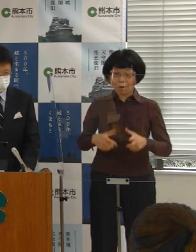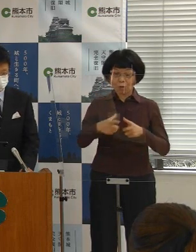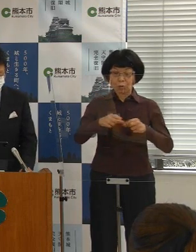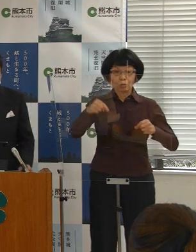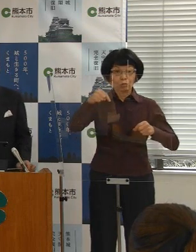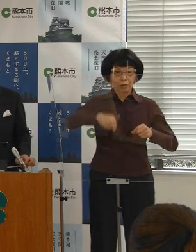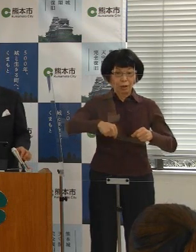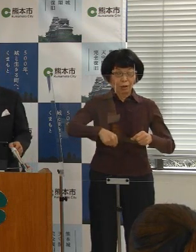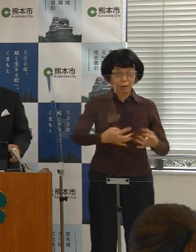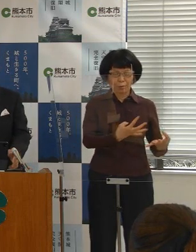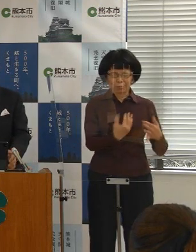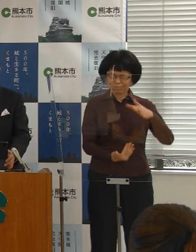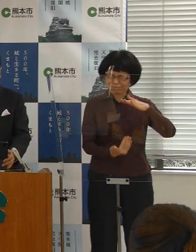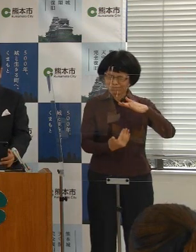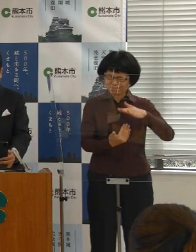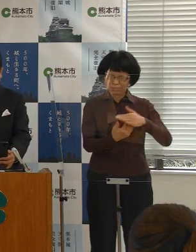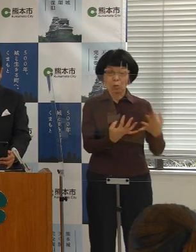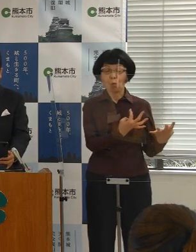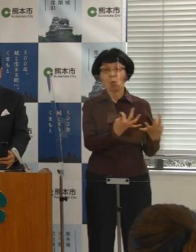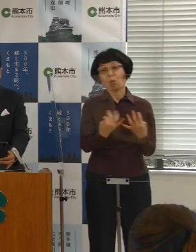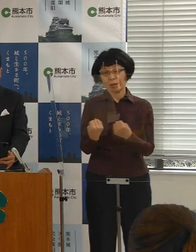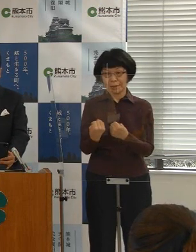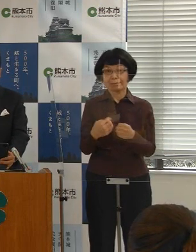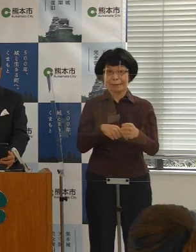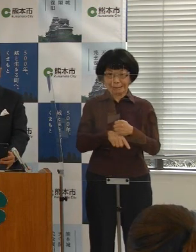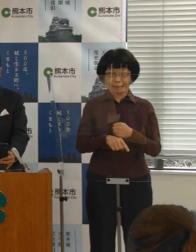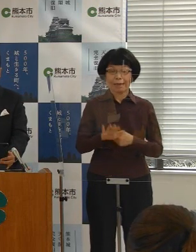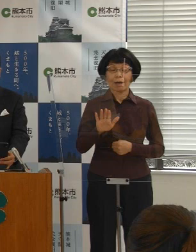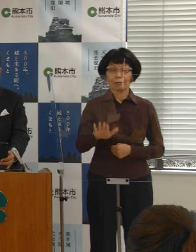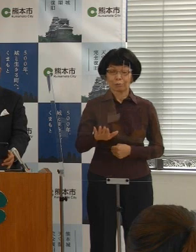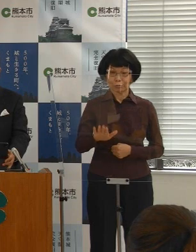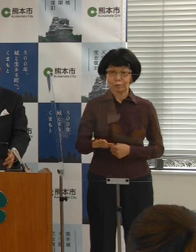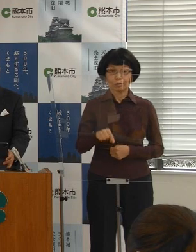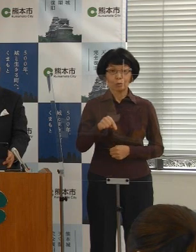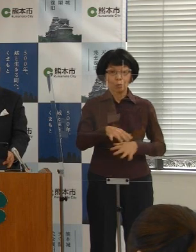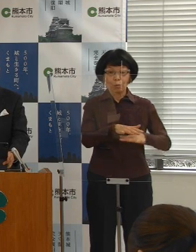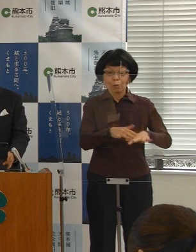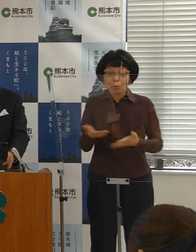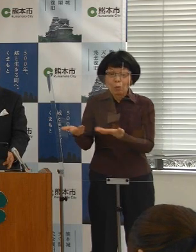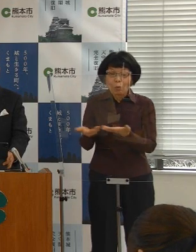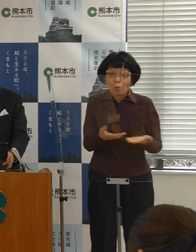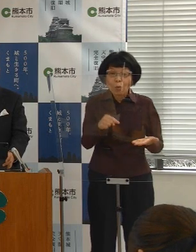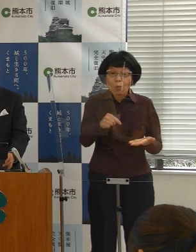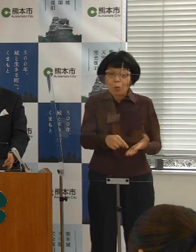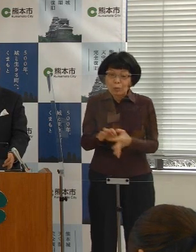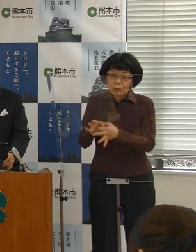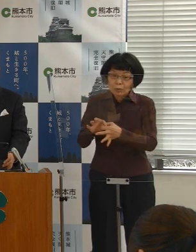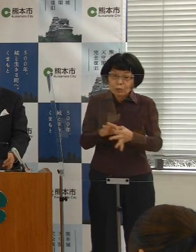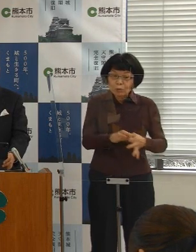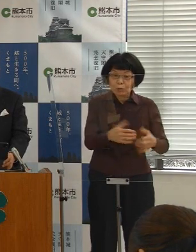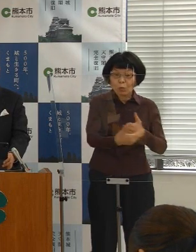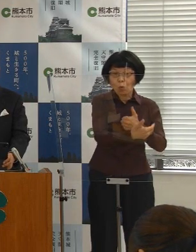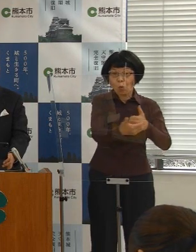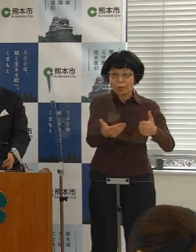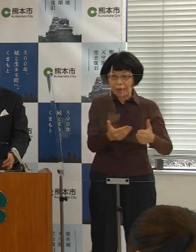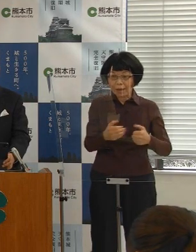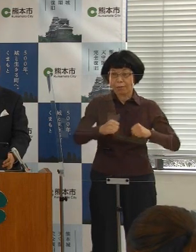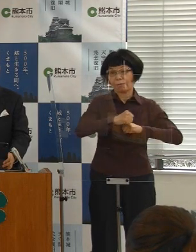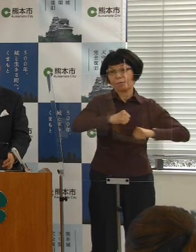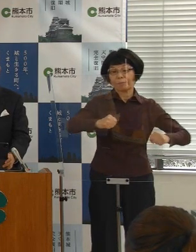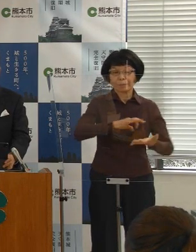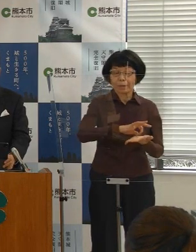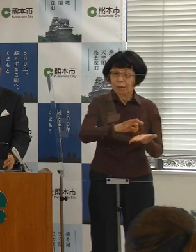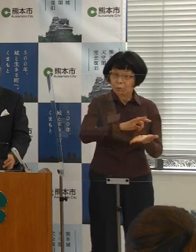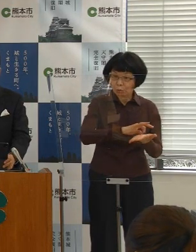。このような状況で灌漑施設の持続的な保全活用を進めるための機運